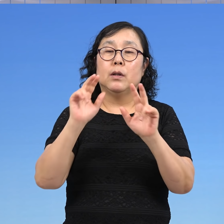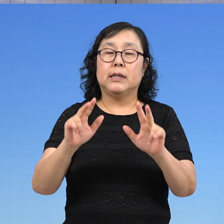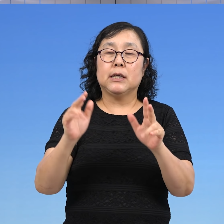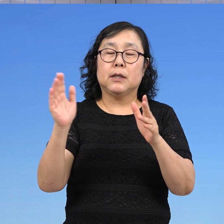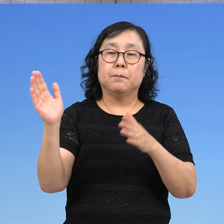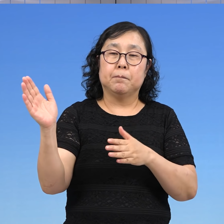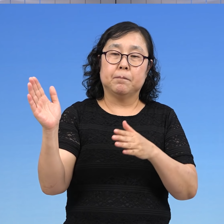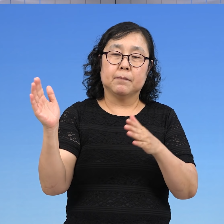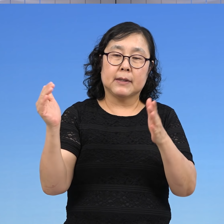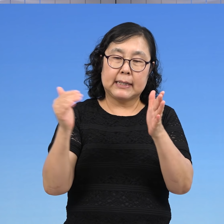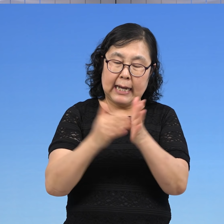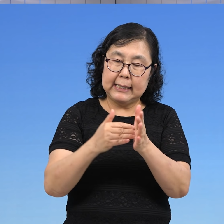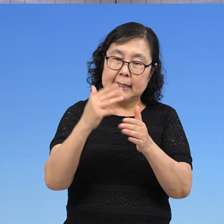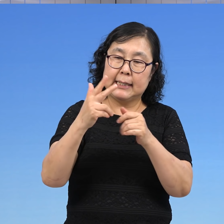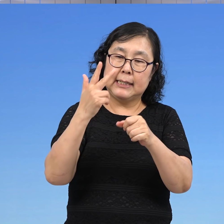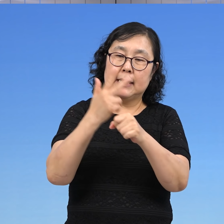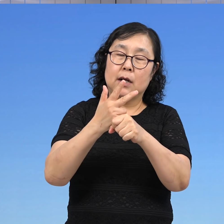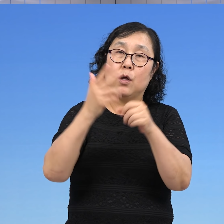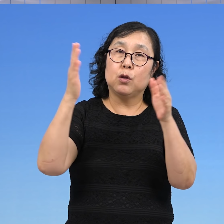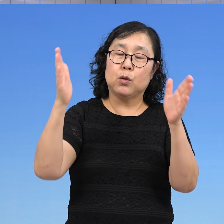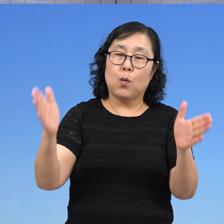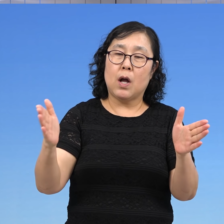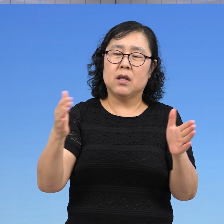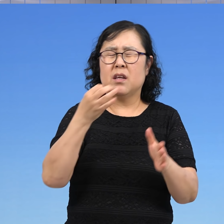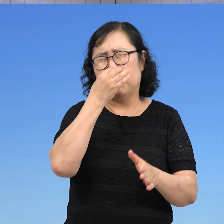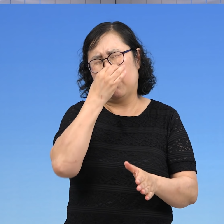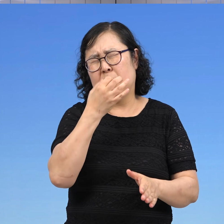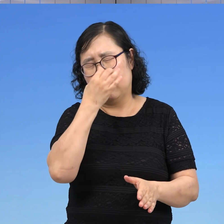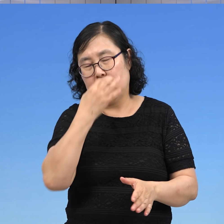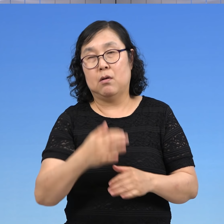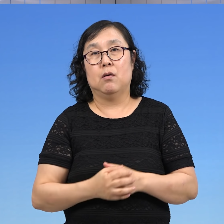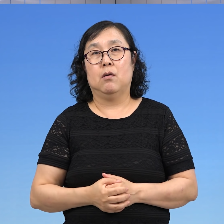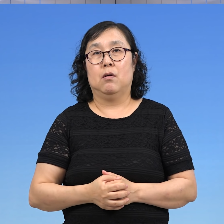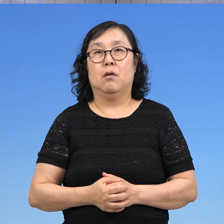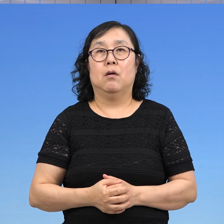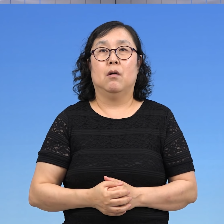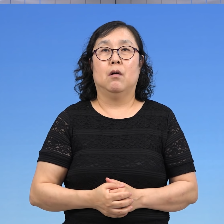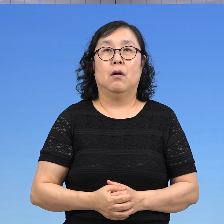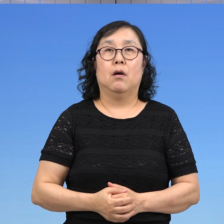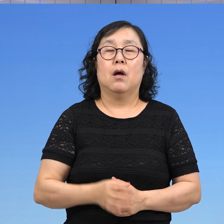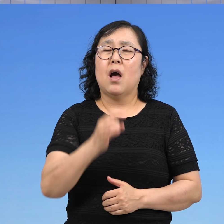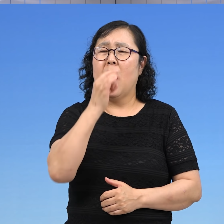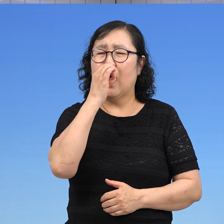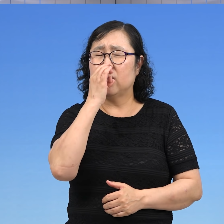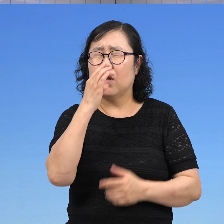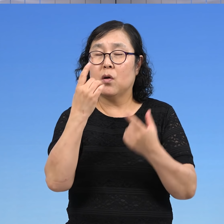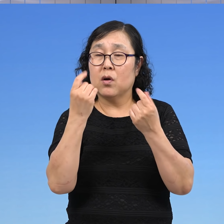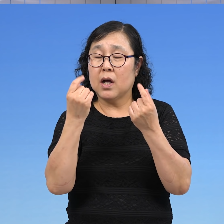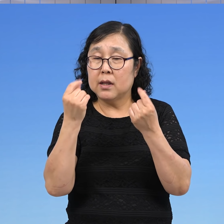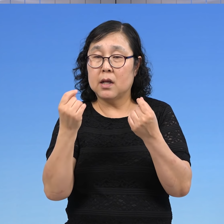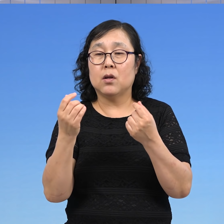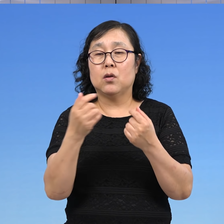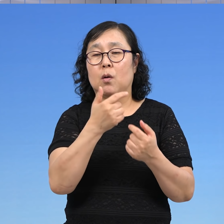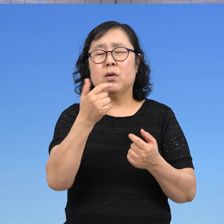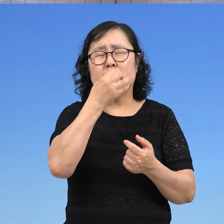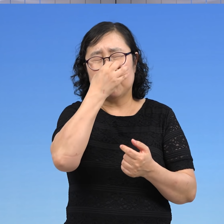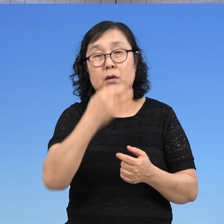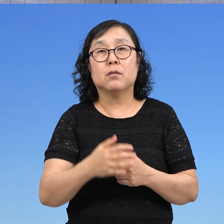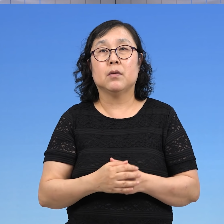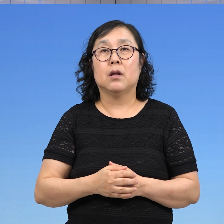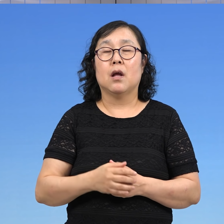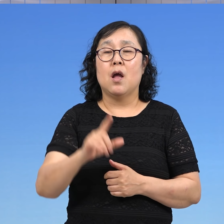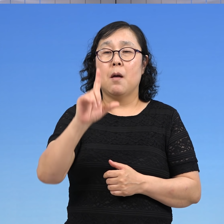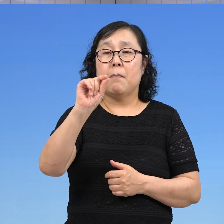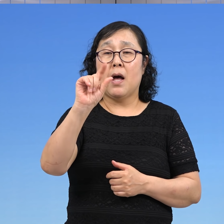7년 동안 뭐 정말 힘들었습니다 왜 데크 가치가 않으니까 안내 무슨 수로 만